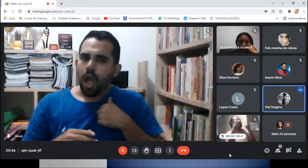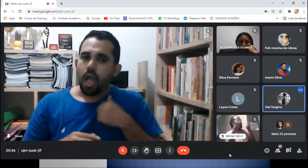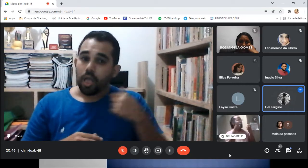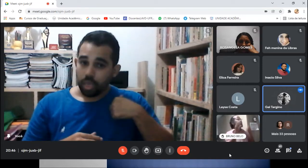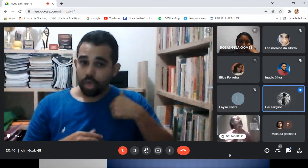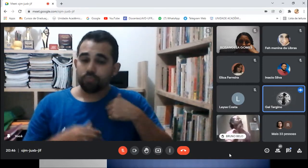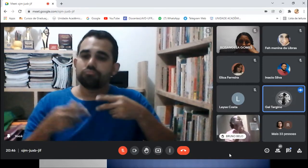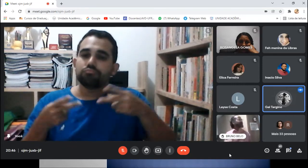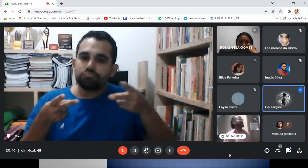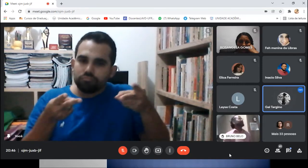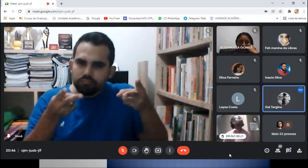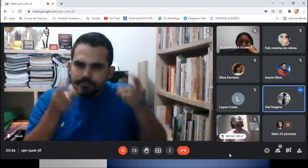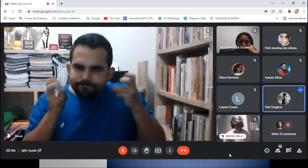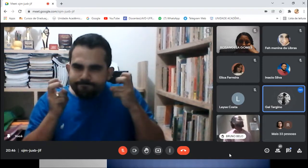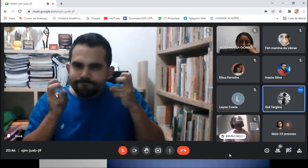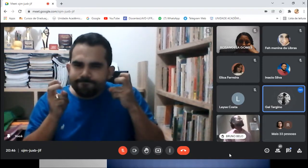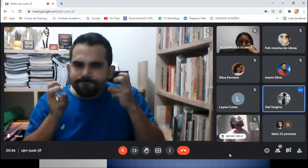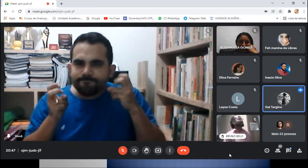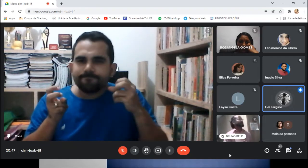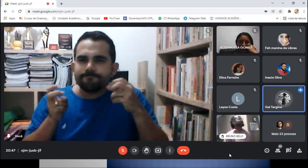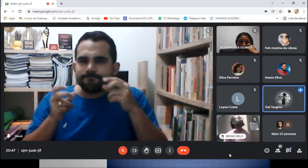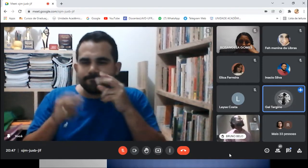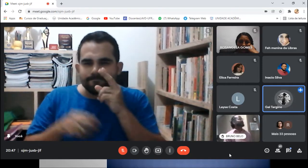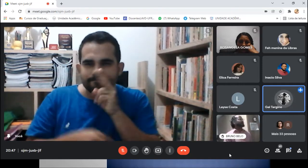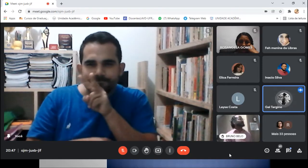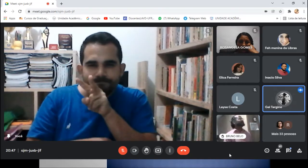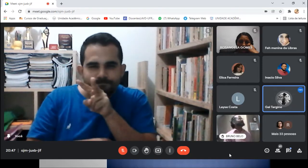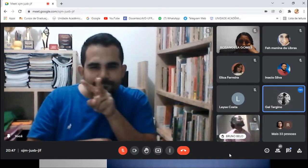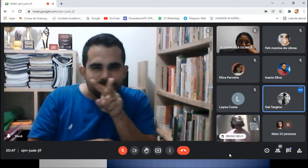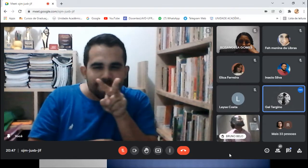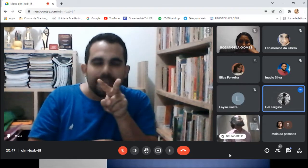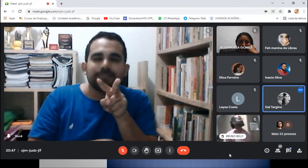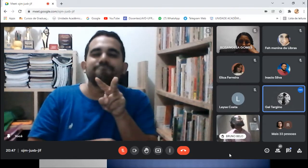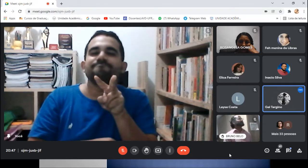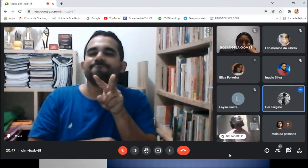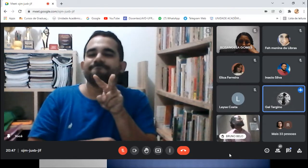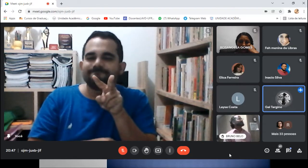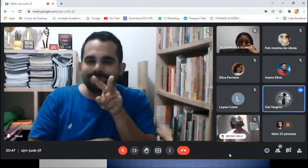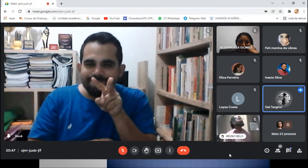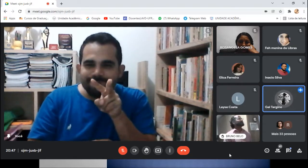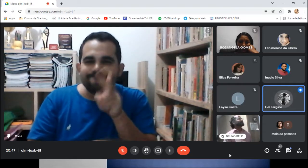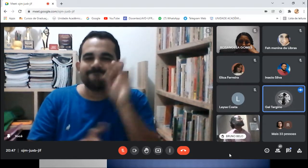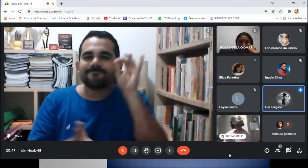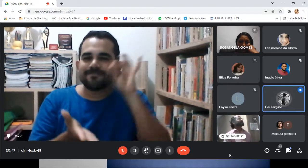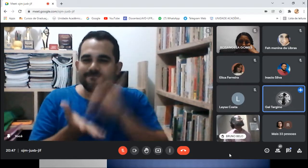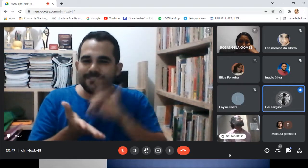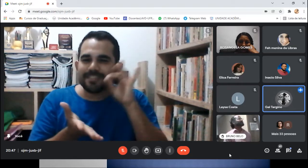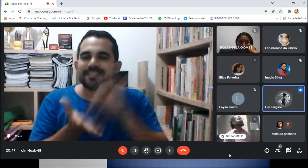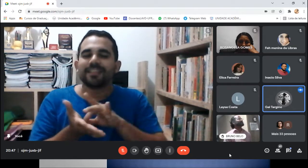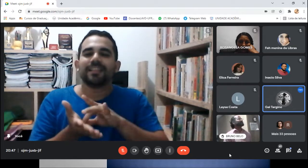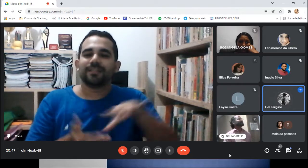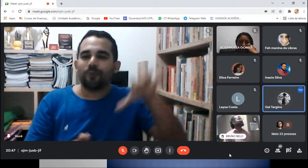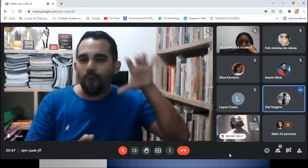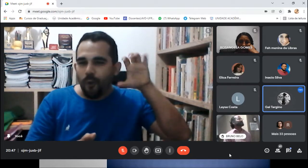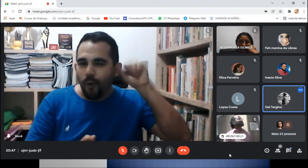Fica em casa. Então eu percebo e eu observo vocês, e